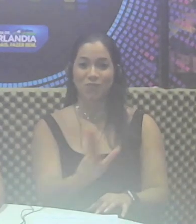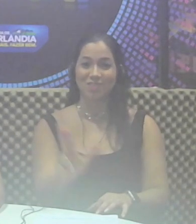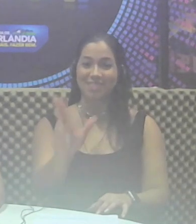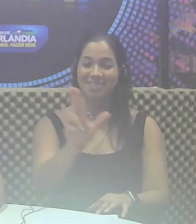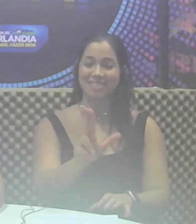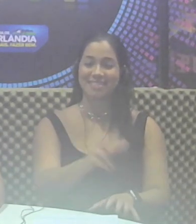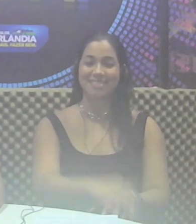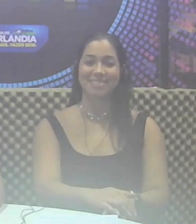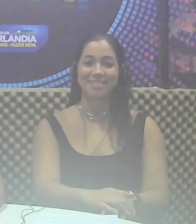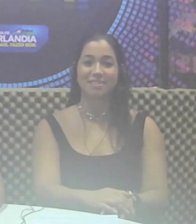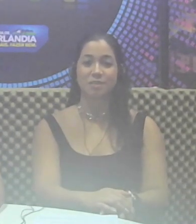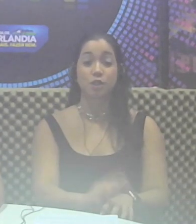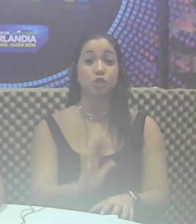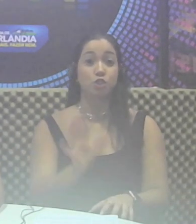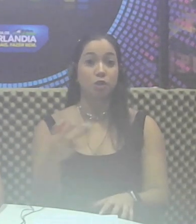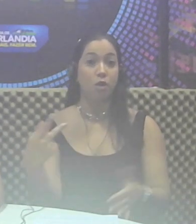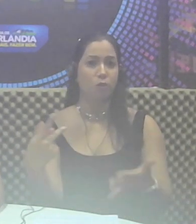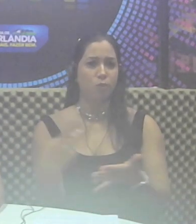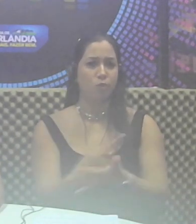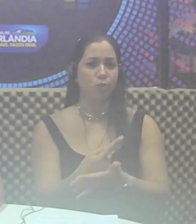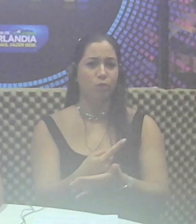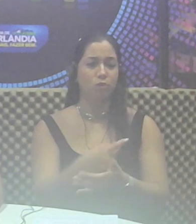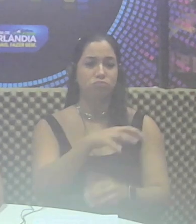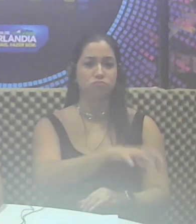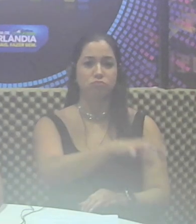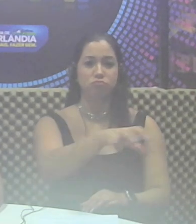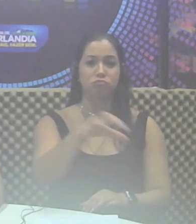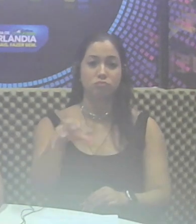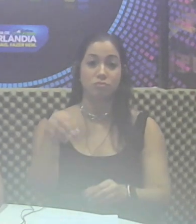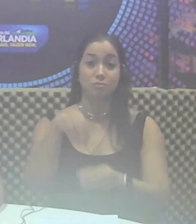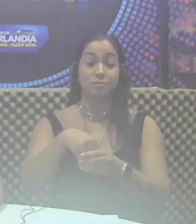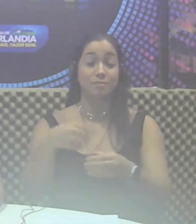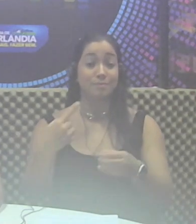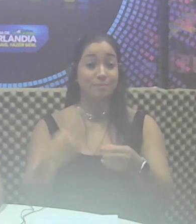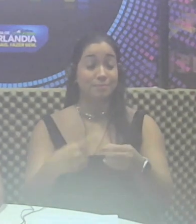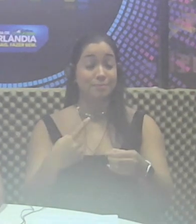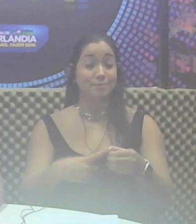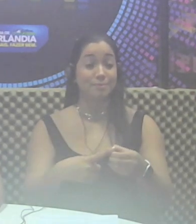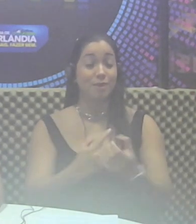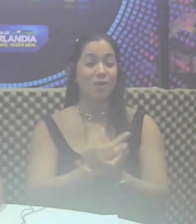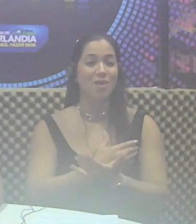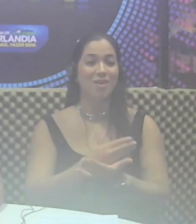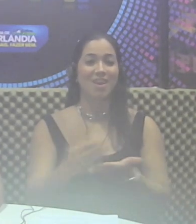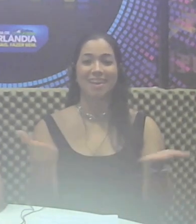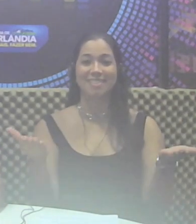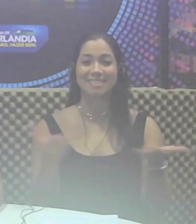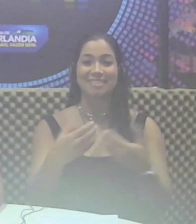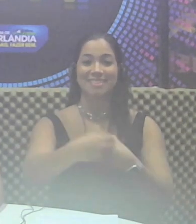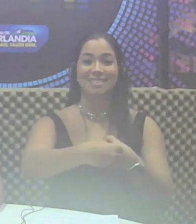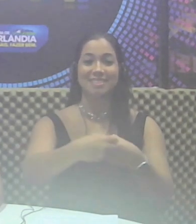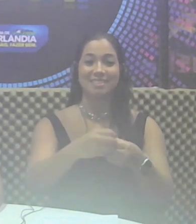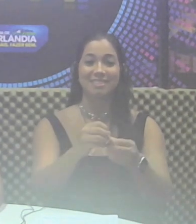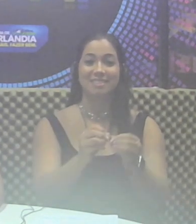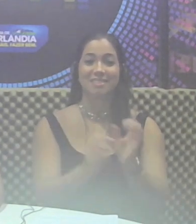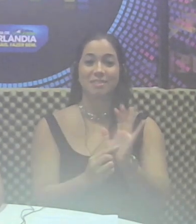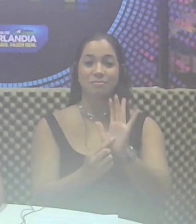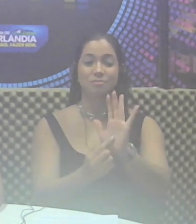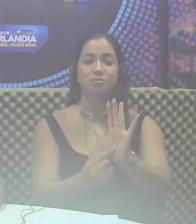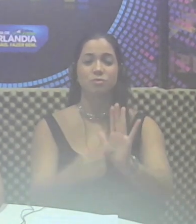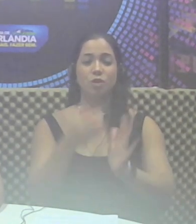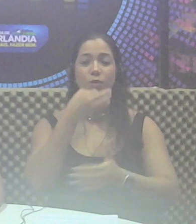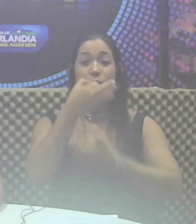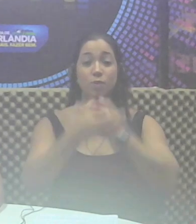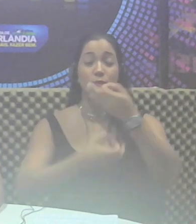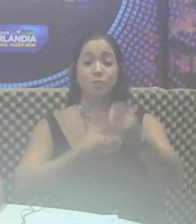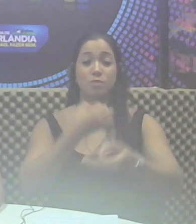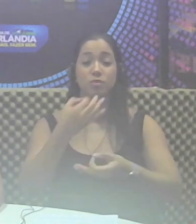Uberlândia. Após a realização dos fóruns regionais na zona urbana, será a vez dos moradores dos distritos apresentarem